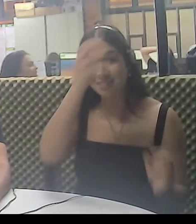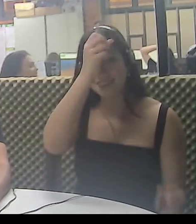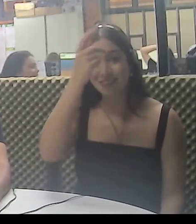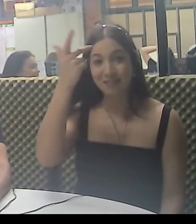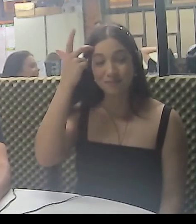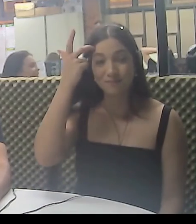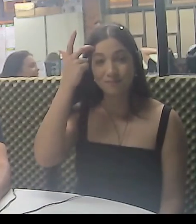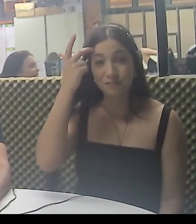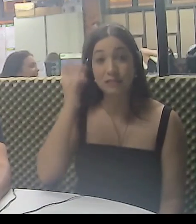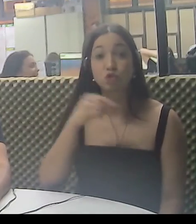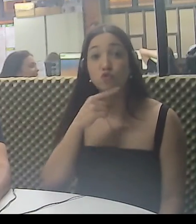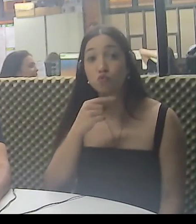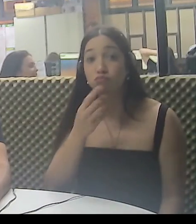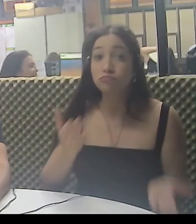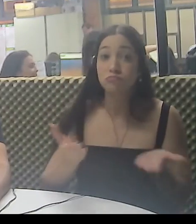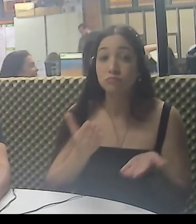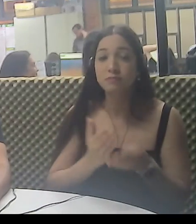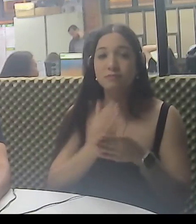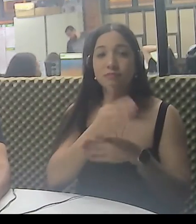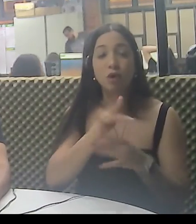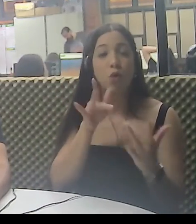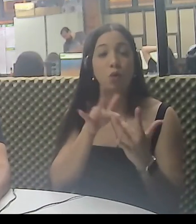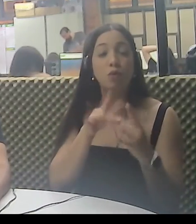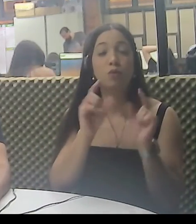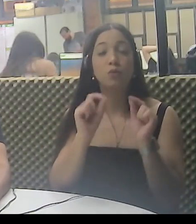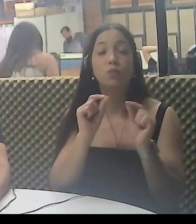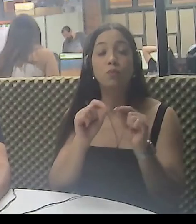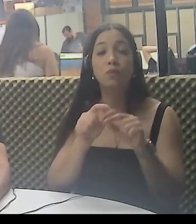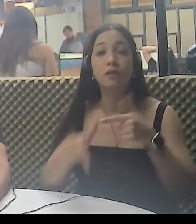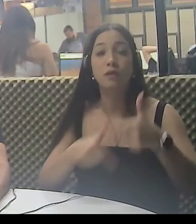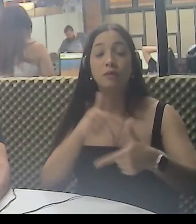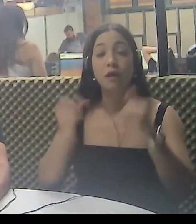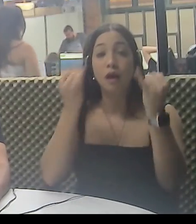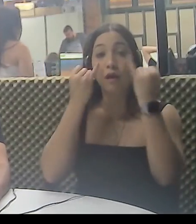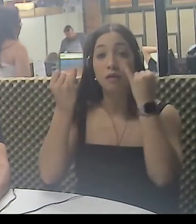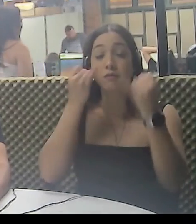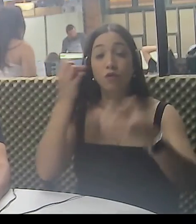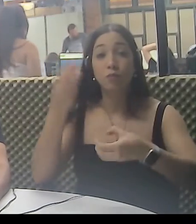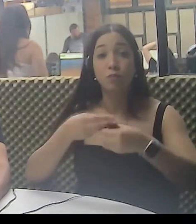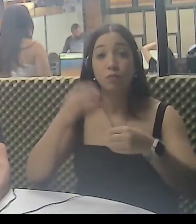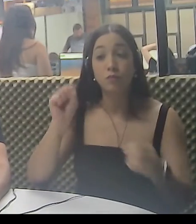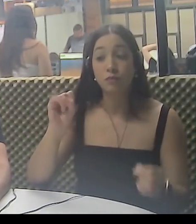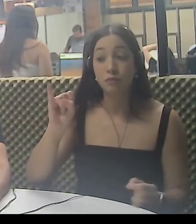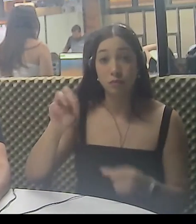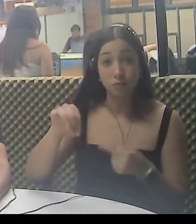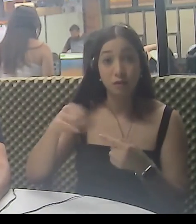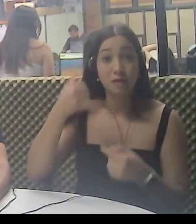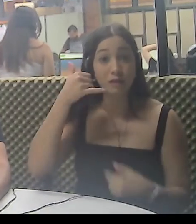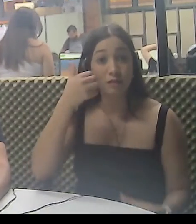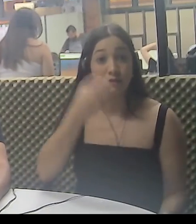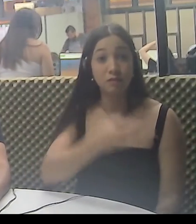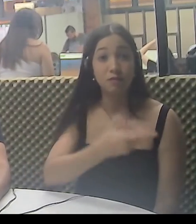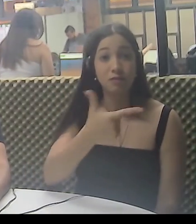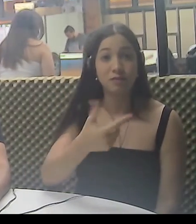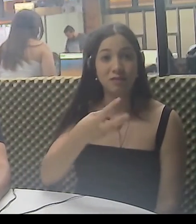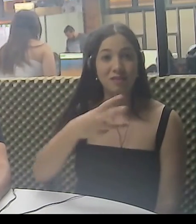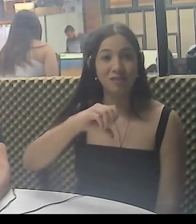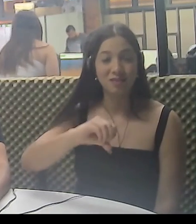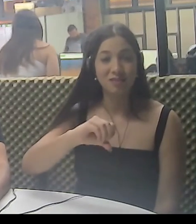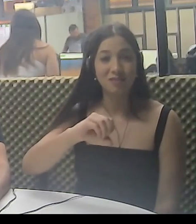Prefeitura. Em caso de dúvida, basta entrar em contato pelo Serviço de Informação Municipal, SIM, pelo telefone